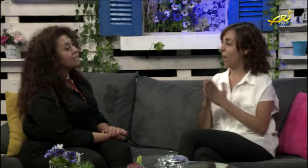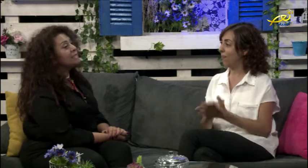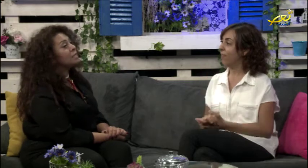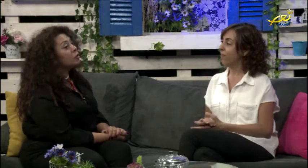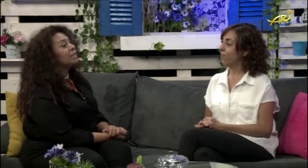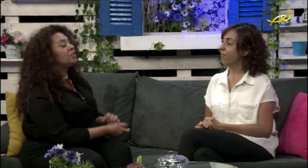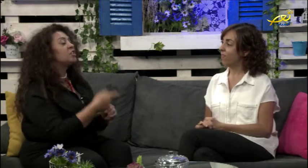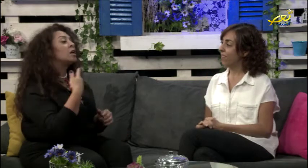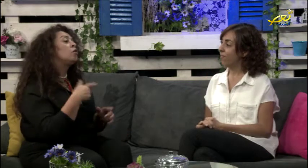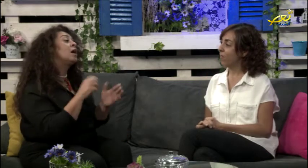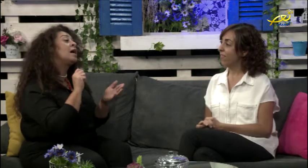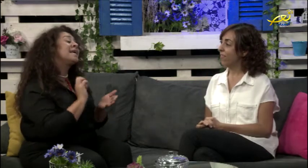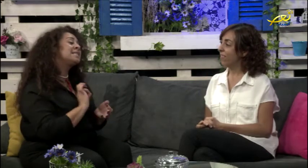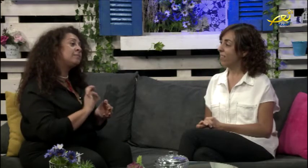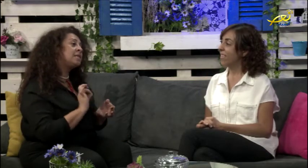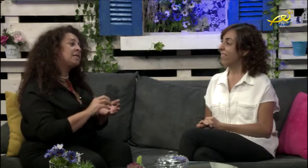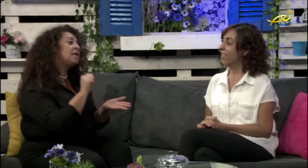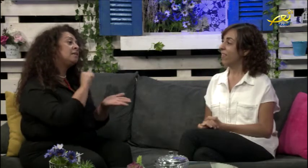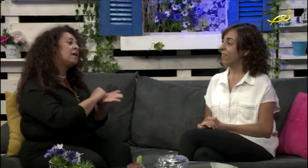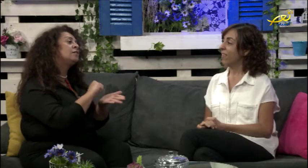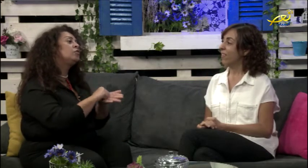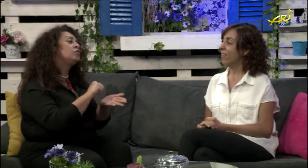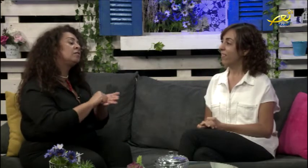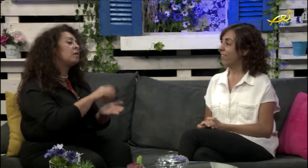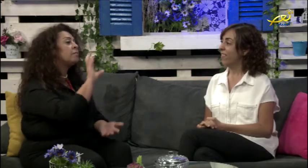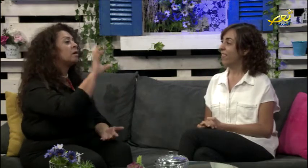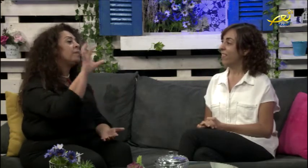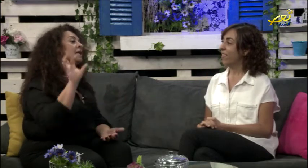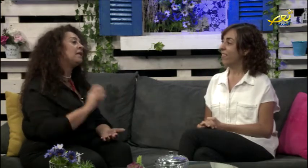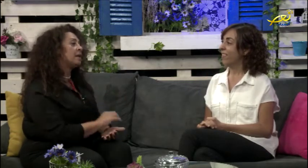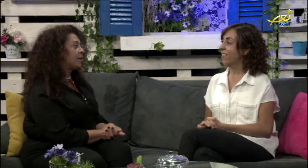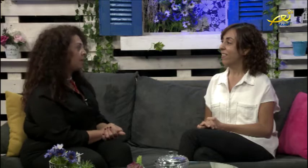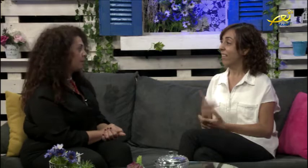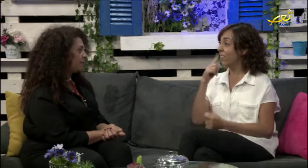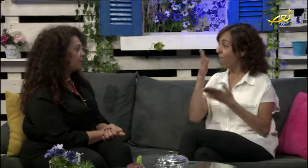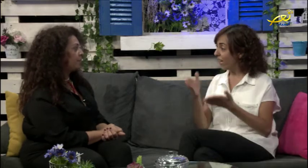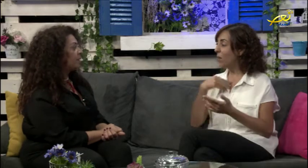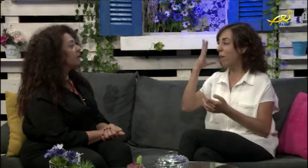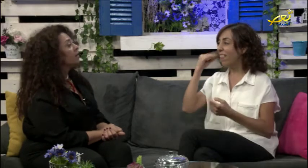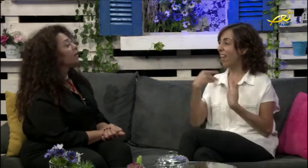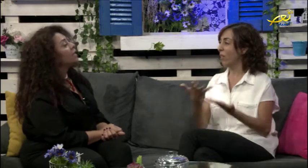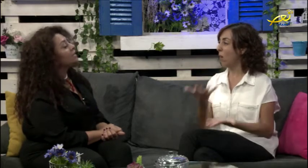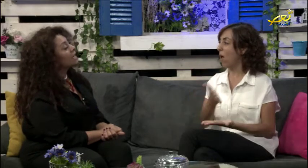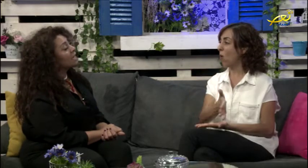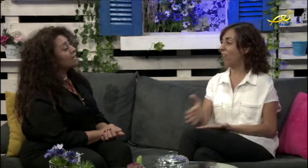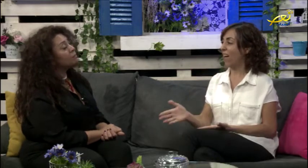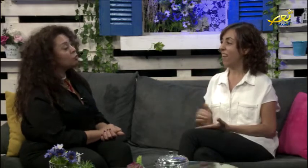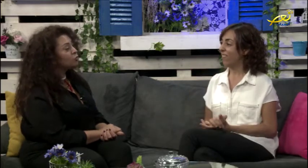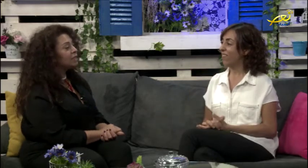وبتصير لغه الاشاره لغه رسميه تقدر تتطبق بكل الاماكن. إذا كانت موجودة هذه